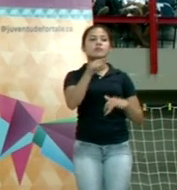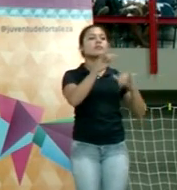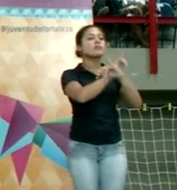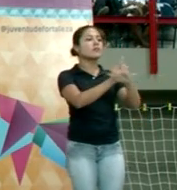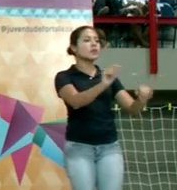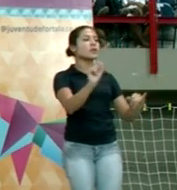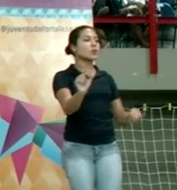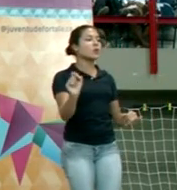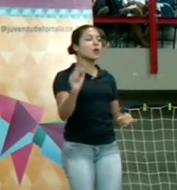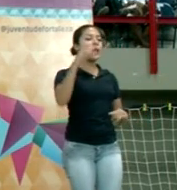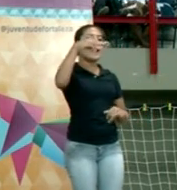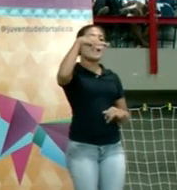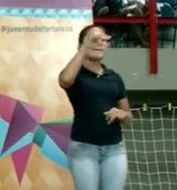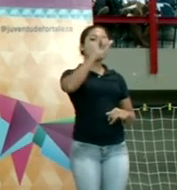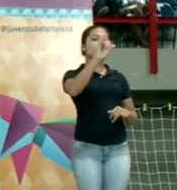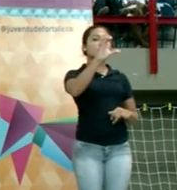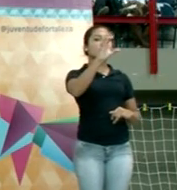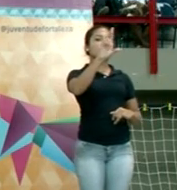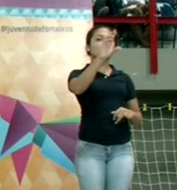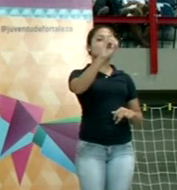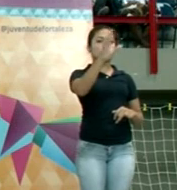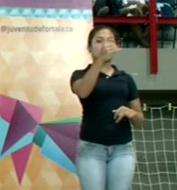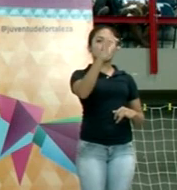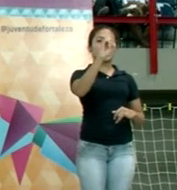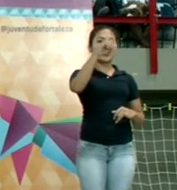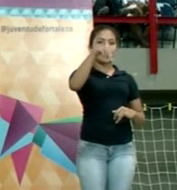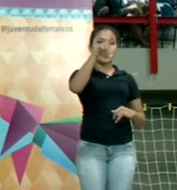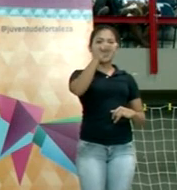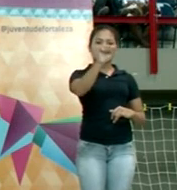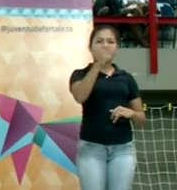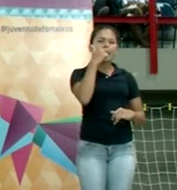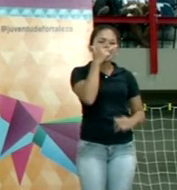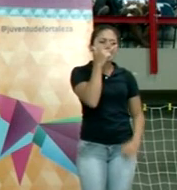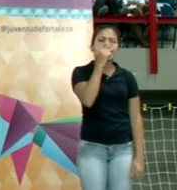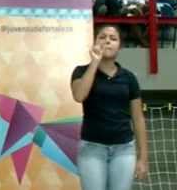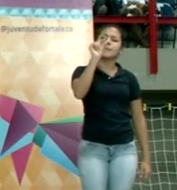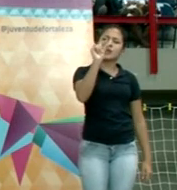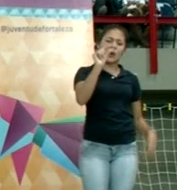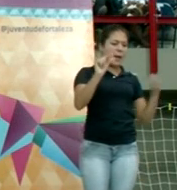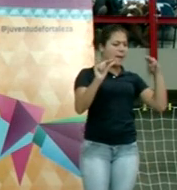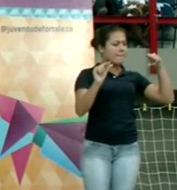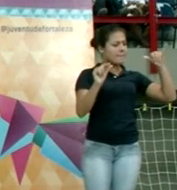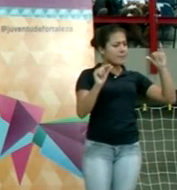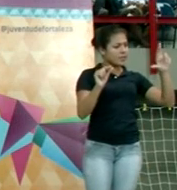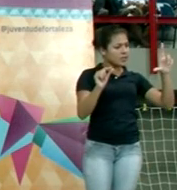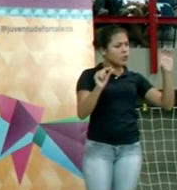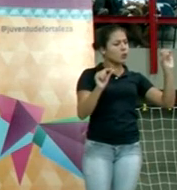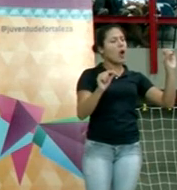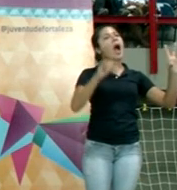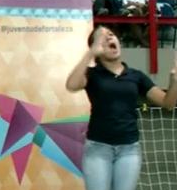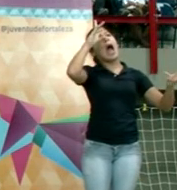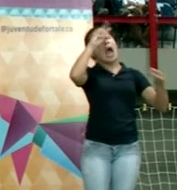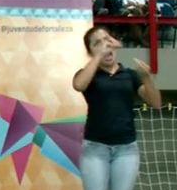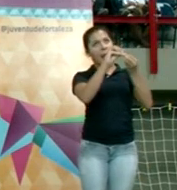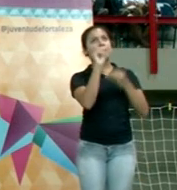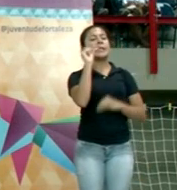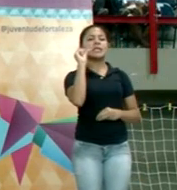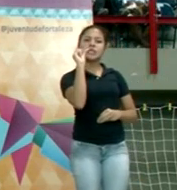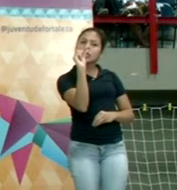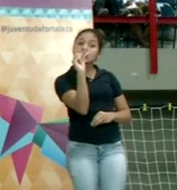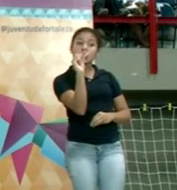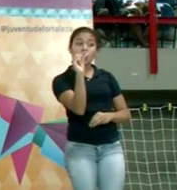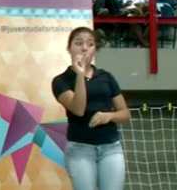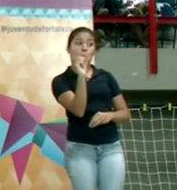acha que chama micro-onda porque é uma onda bem pequenininha. Porque micro quer dizer pequeno. Mas